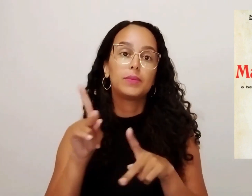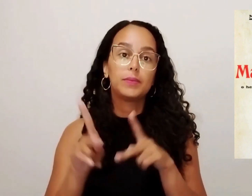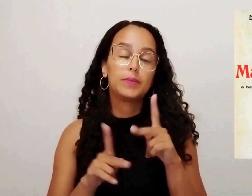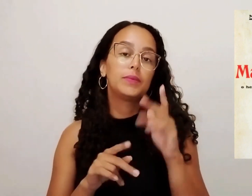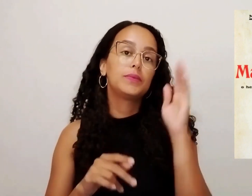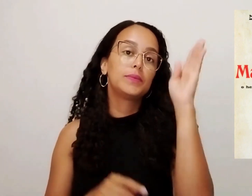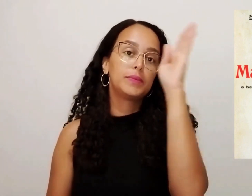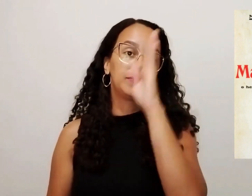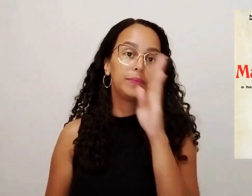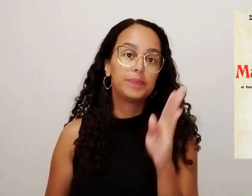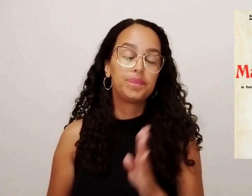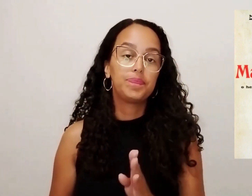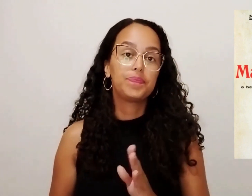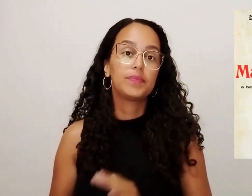nacional.